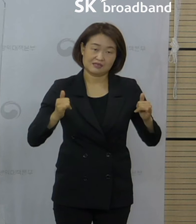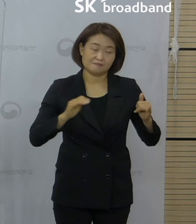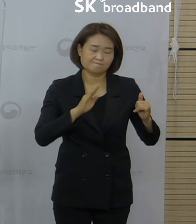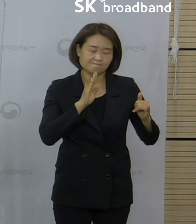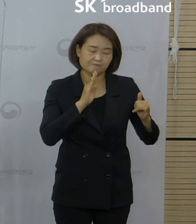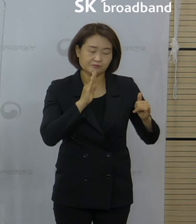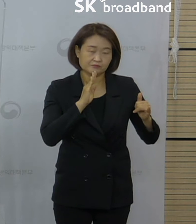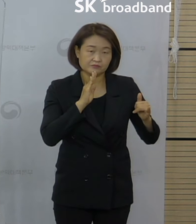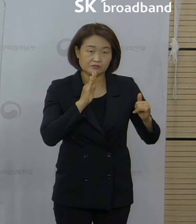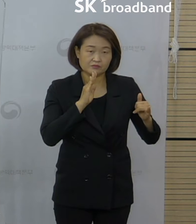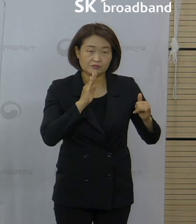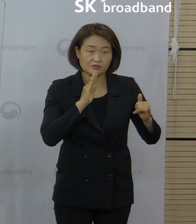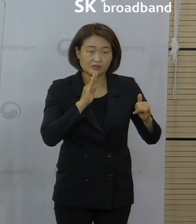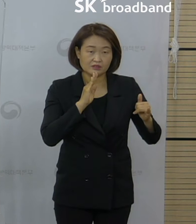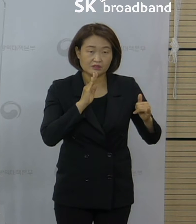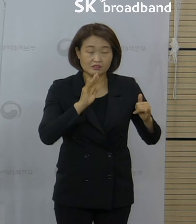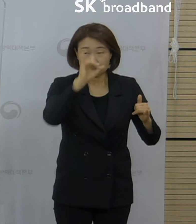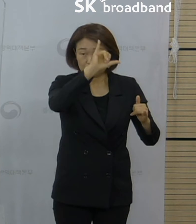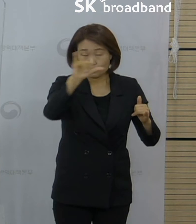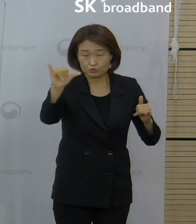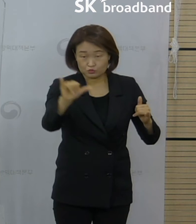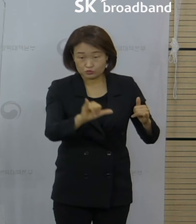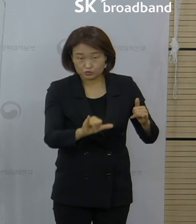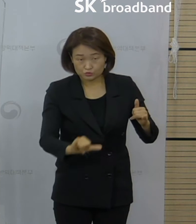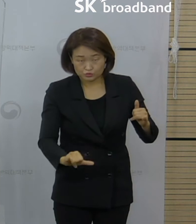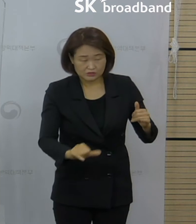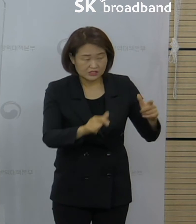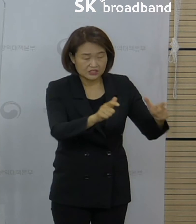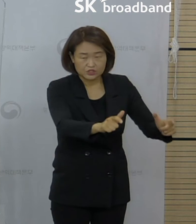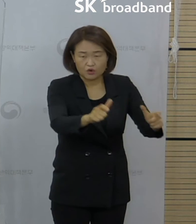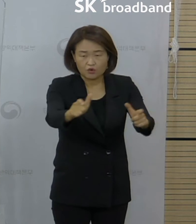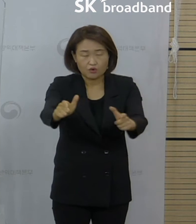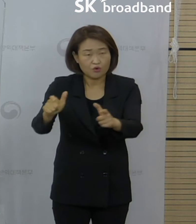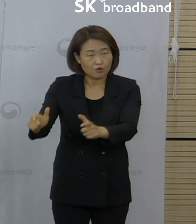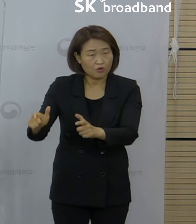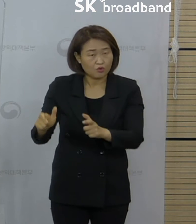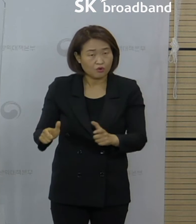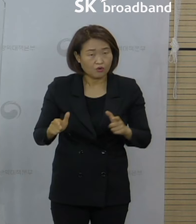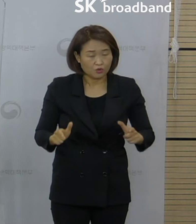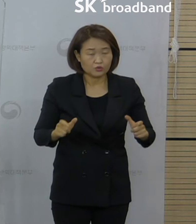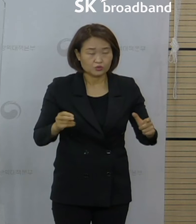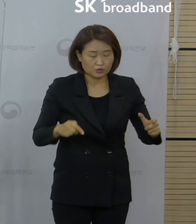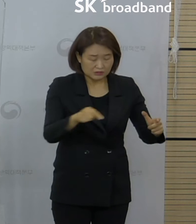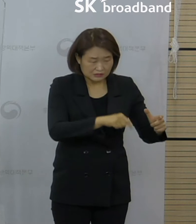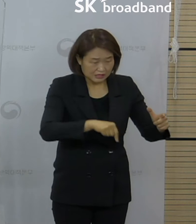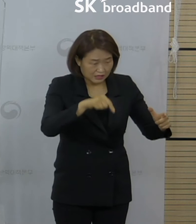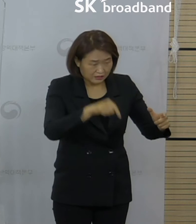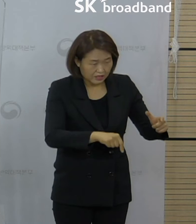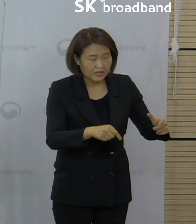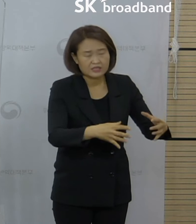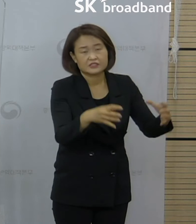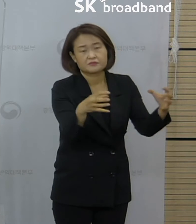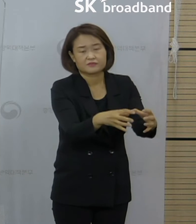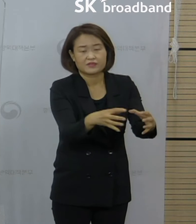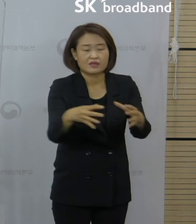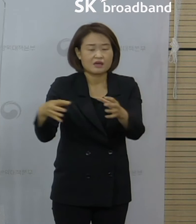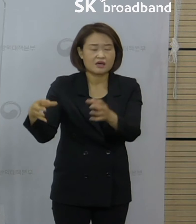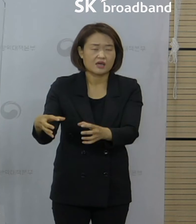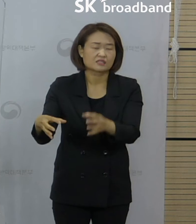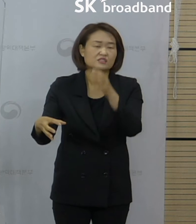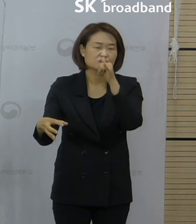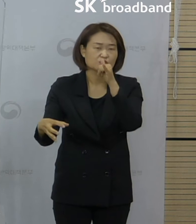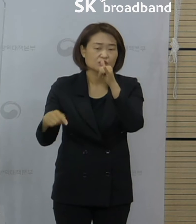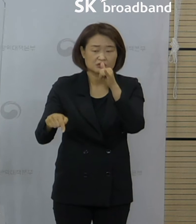지금 지역을 가리지 않고 또 지역 내에서도 특정하게 유행을 주도하는 집단을